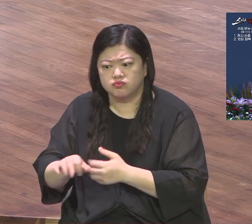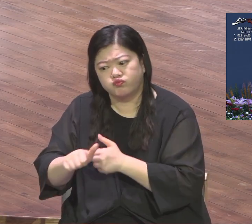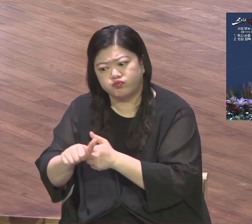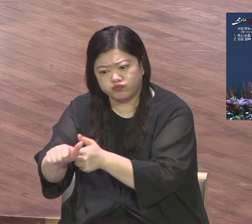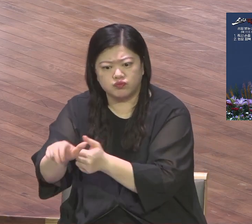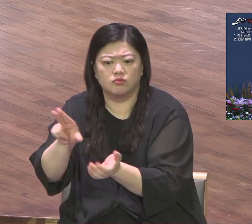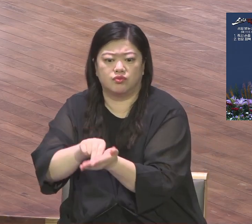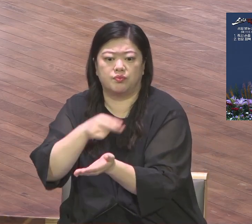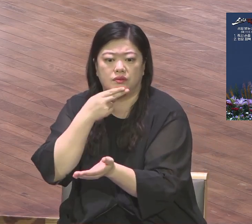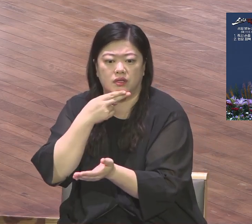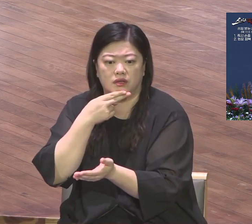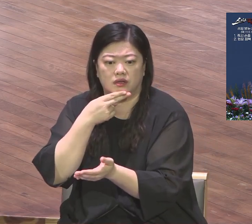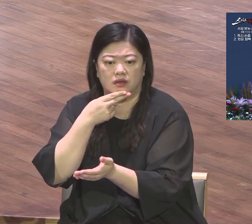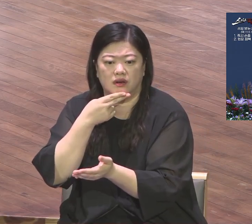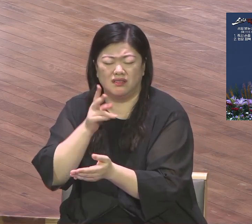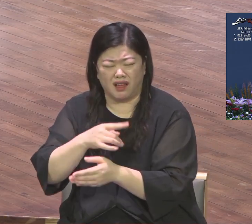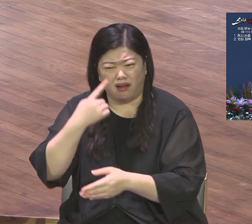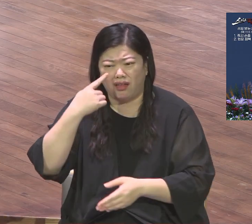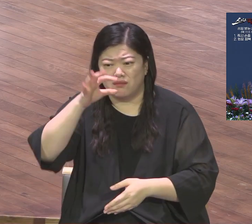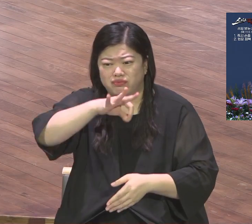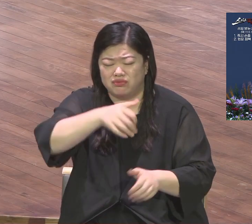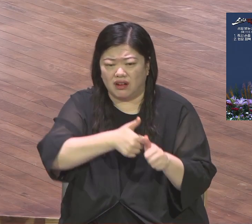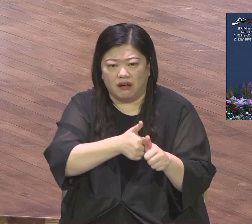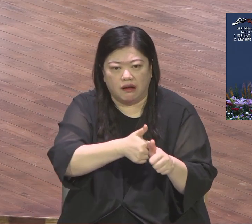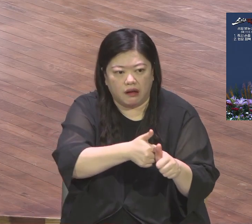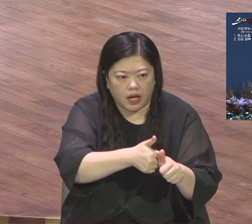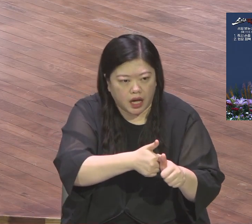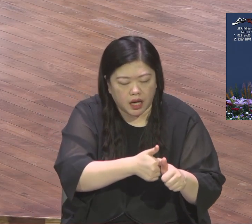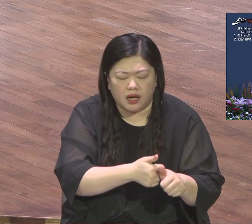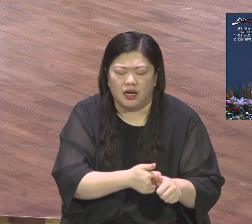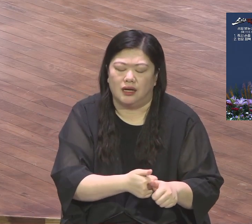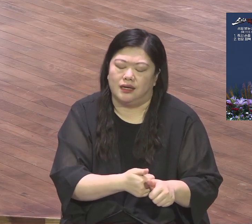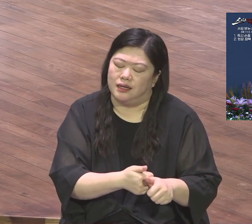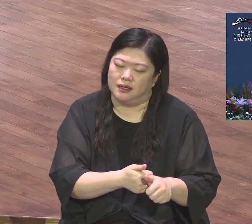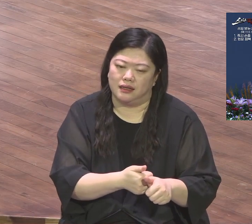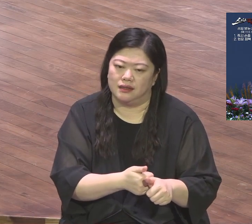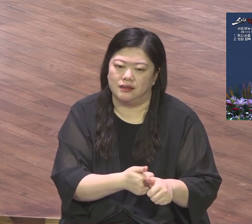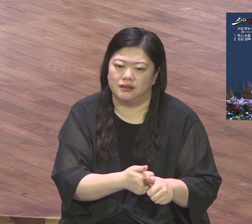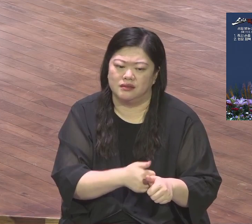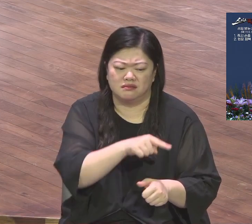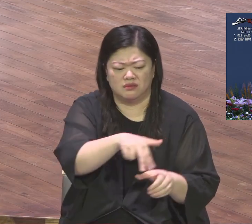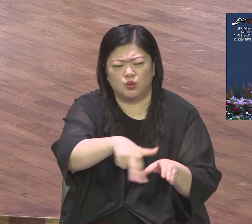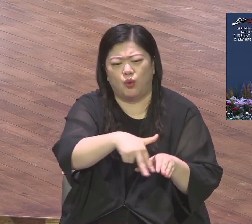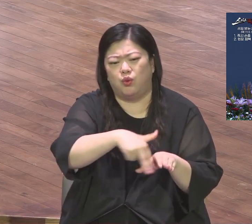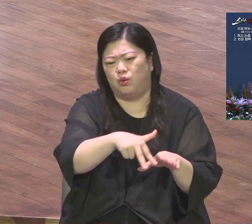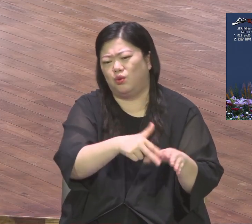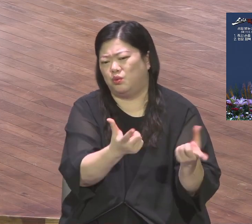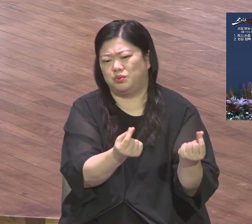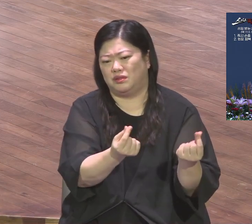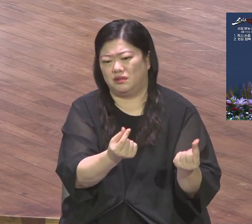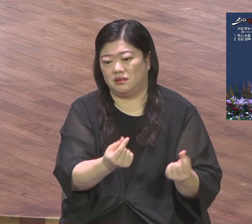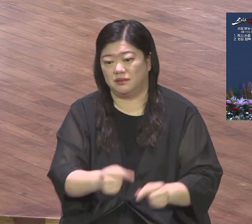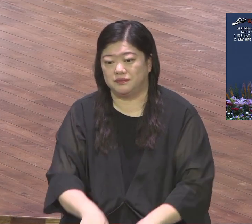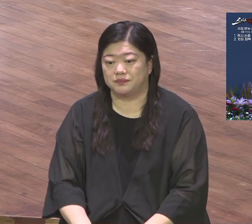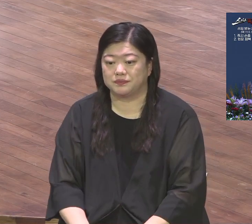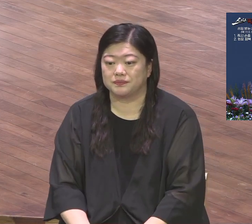유리방황해요. 유일성을 이 복음을 깨닫지 못하면 종교생활을 하고 있는 거예요. 종교는 구원이